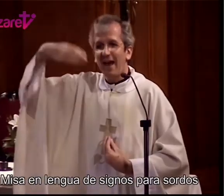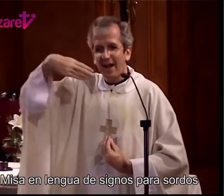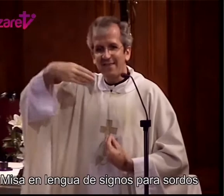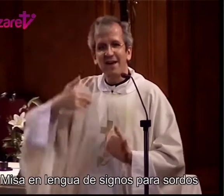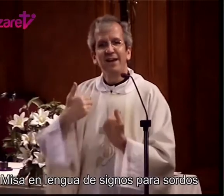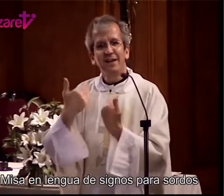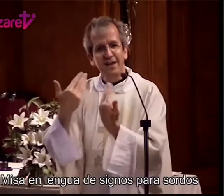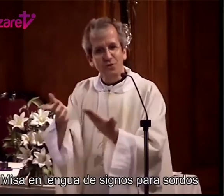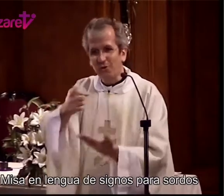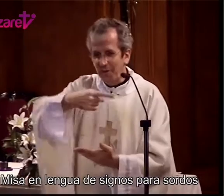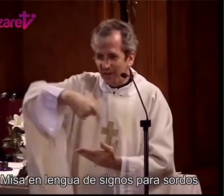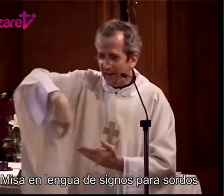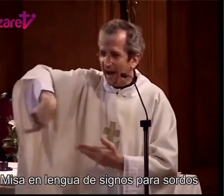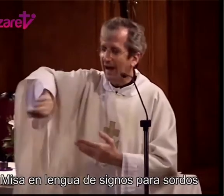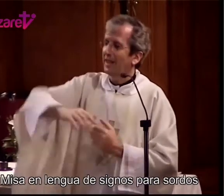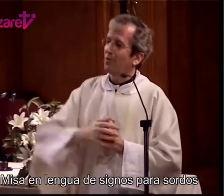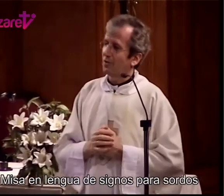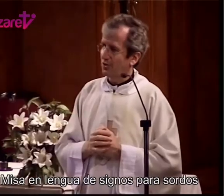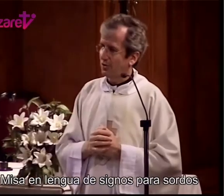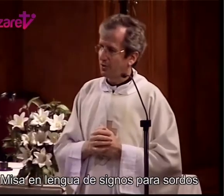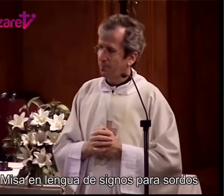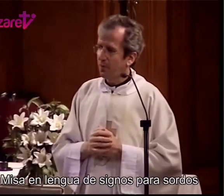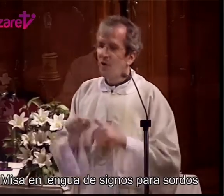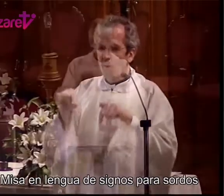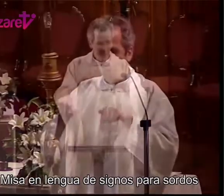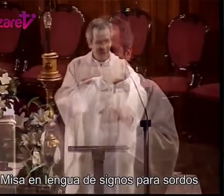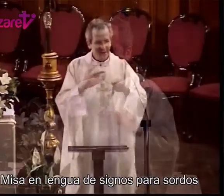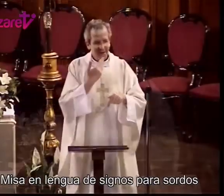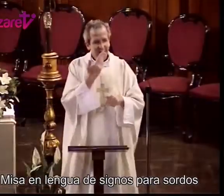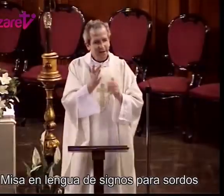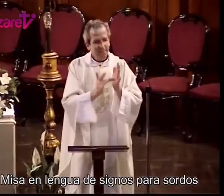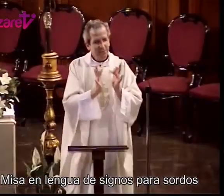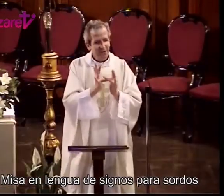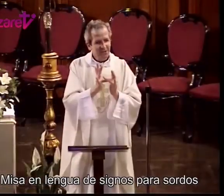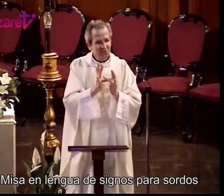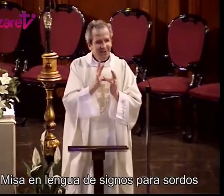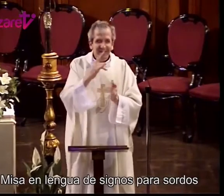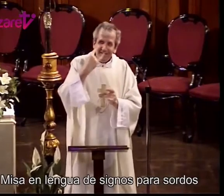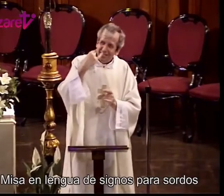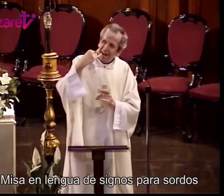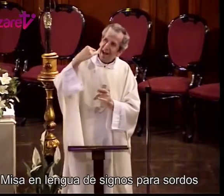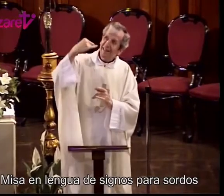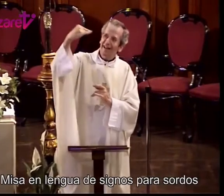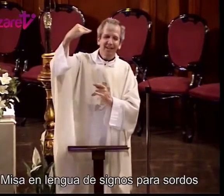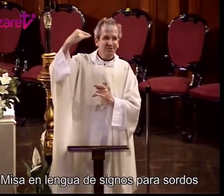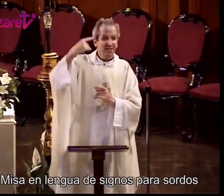gracia que nos concede a cada uno de nosotros. Hoy le pedimos a Jesús ser atraídos de alguna